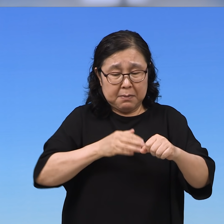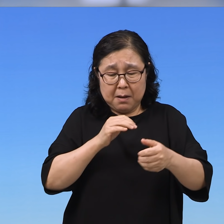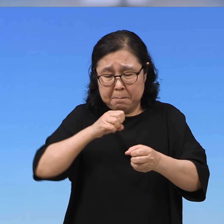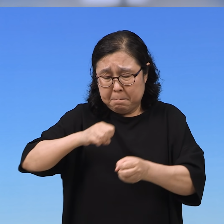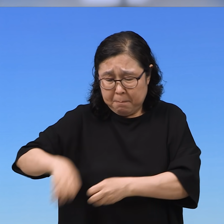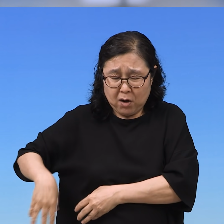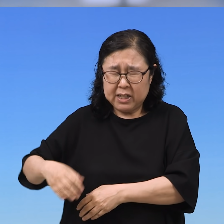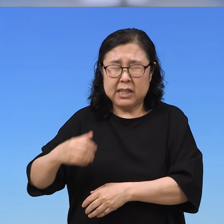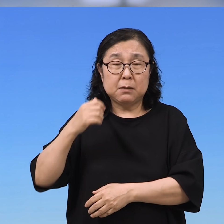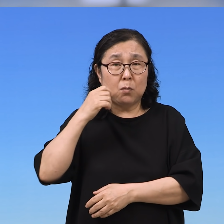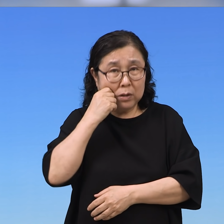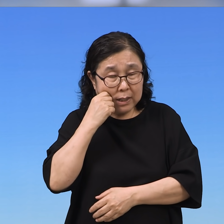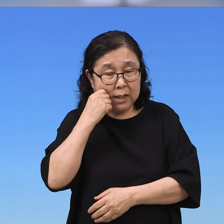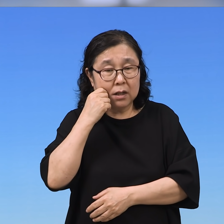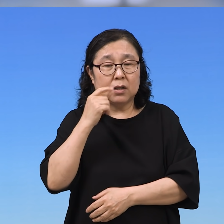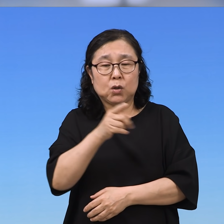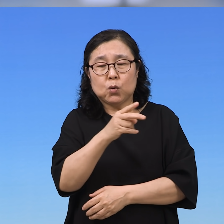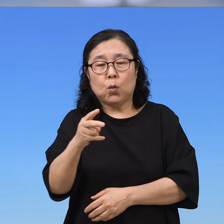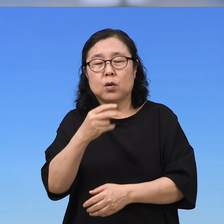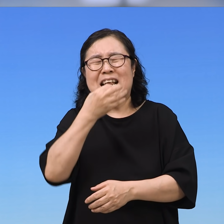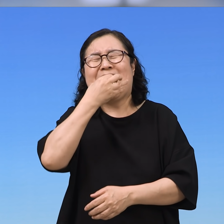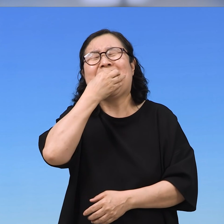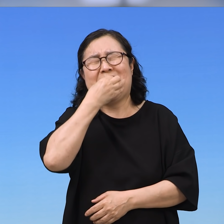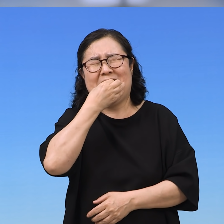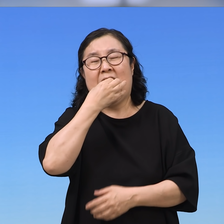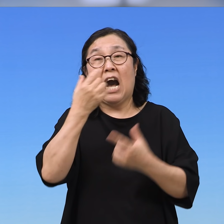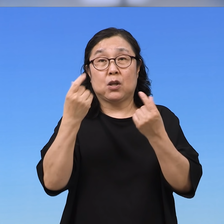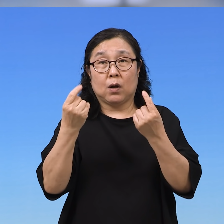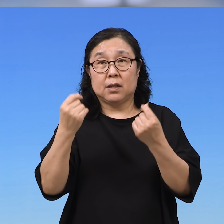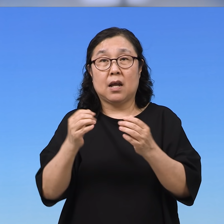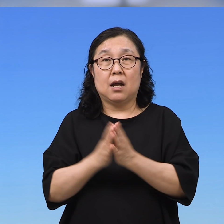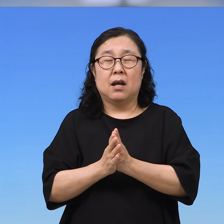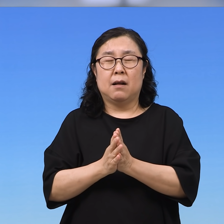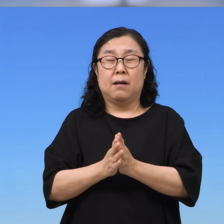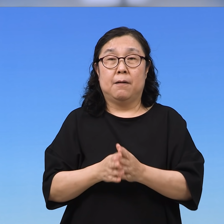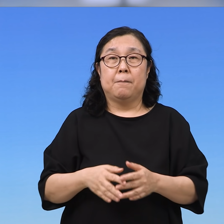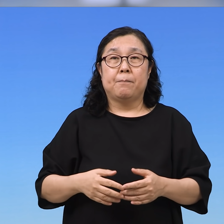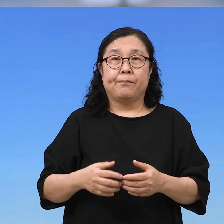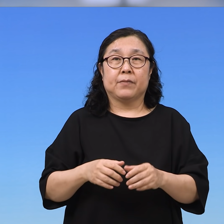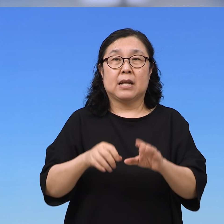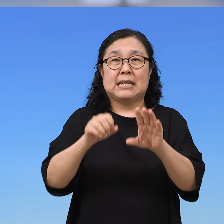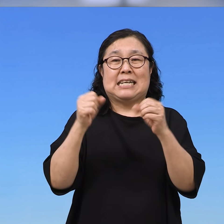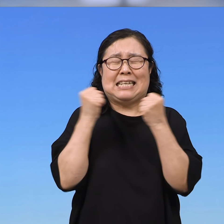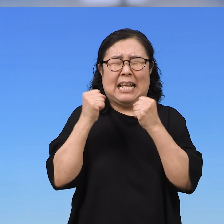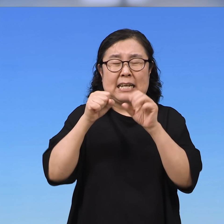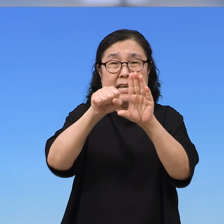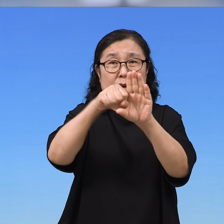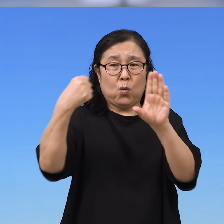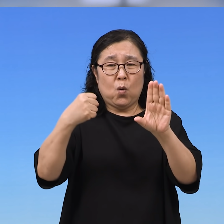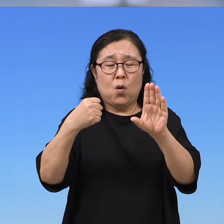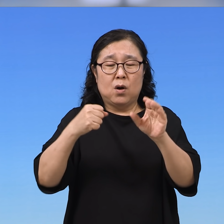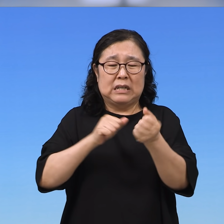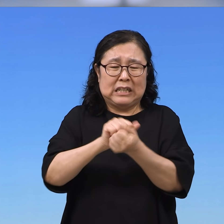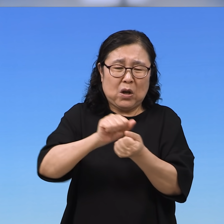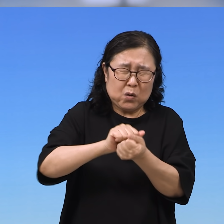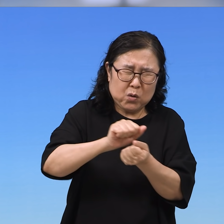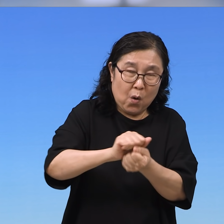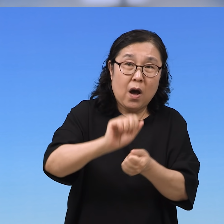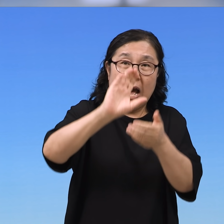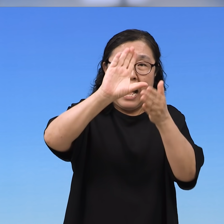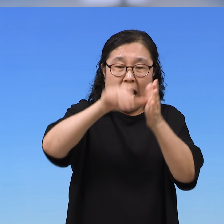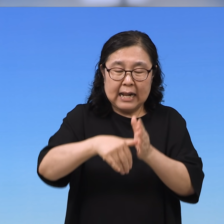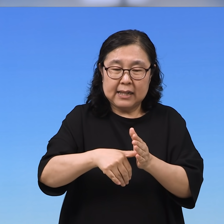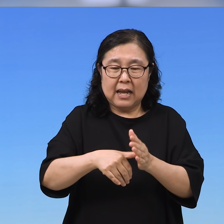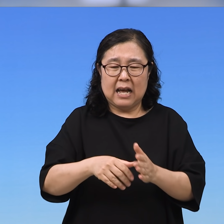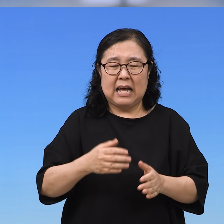그게 오늘 제가 말하는 그게 탐욕이에요. 냉장고 청소하면서 맨날 독백하잖아요. 이렇게 버릴 줄